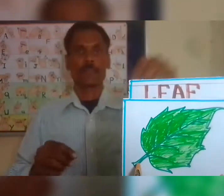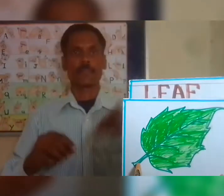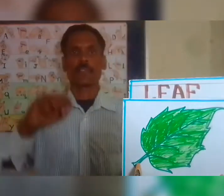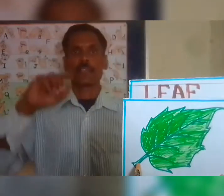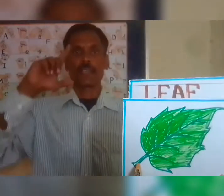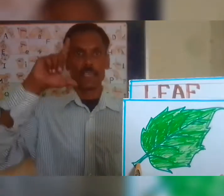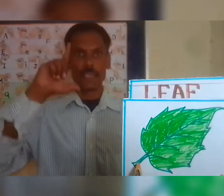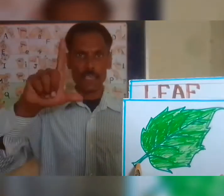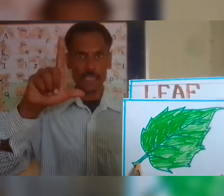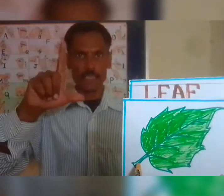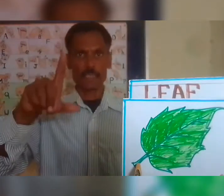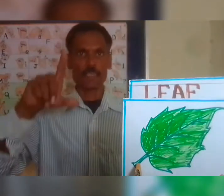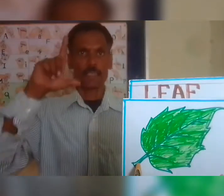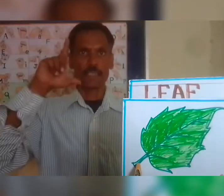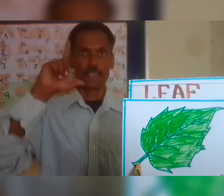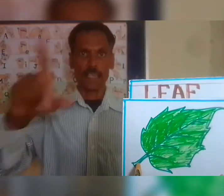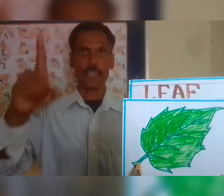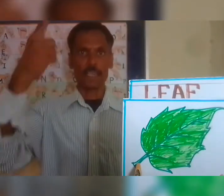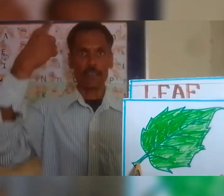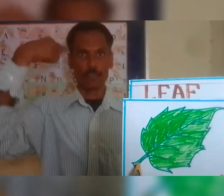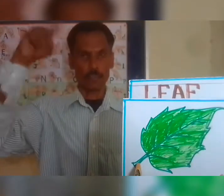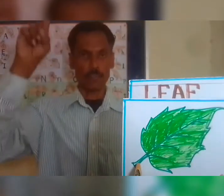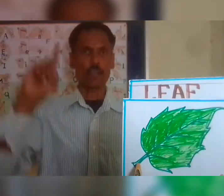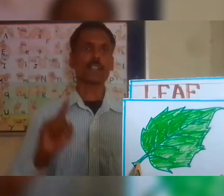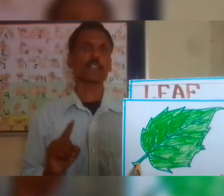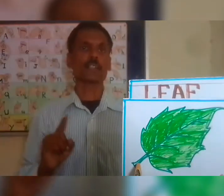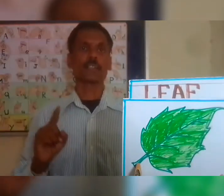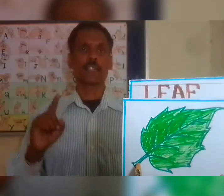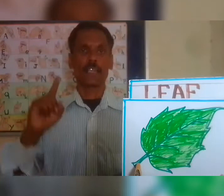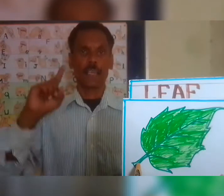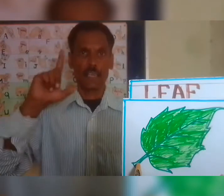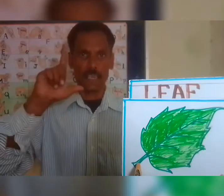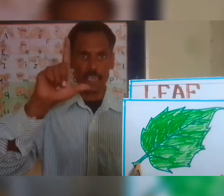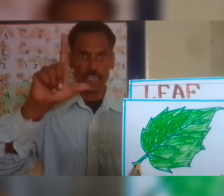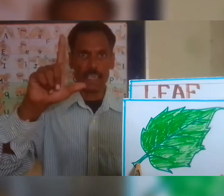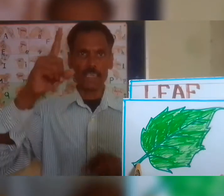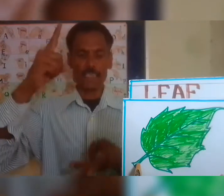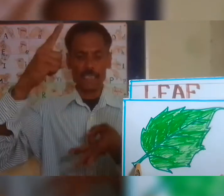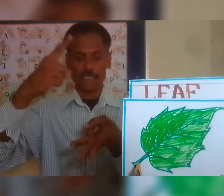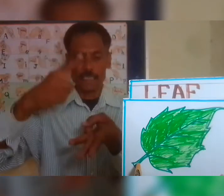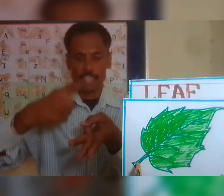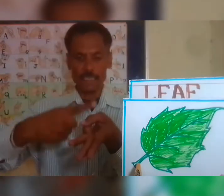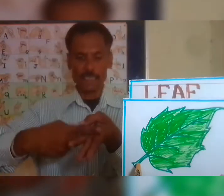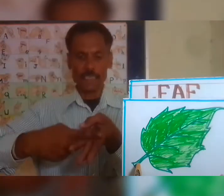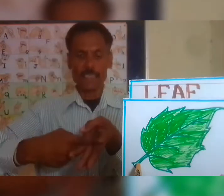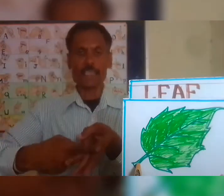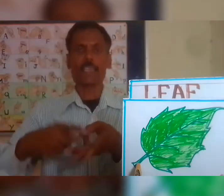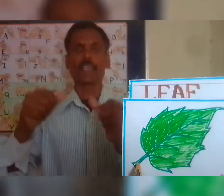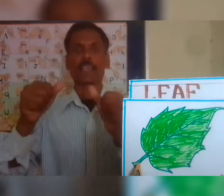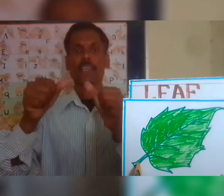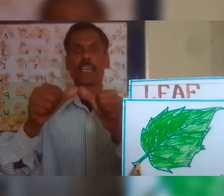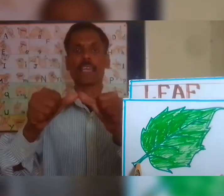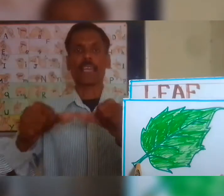L L for L I E